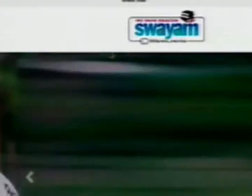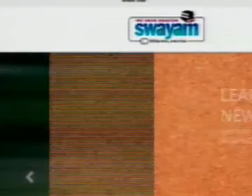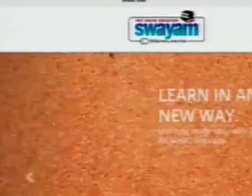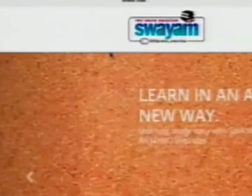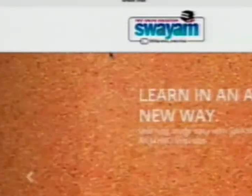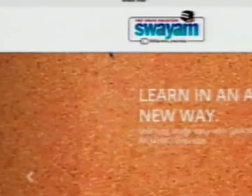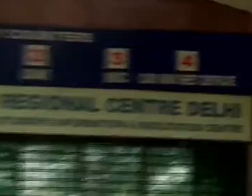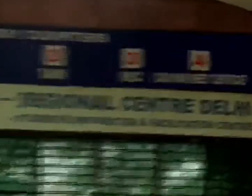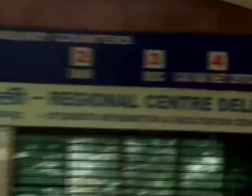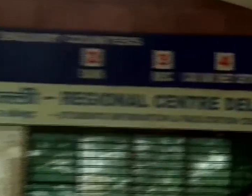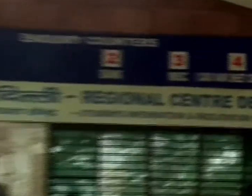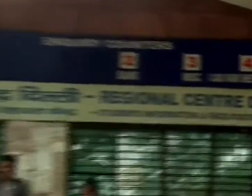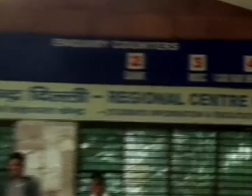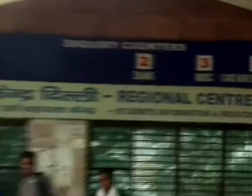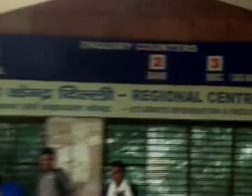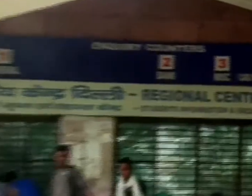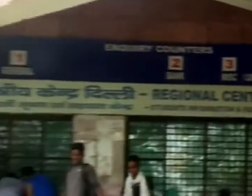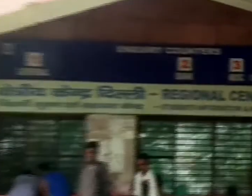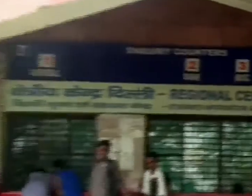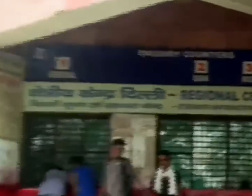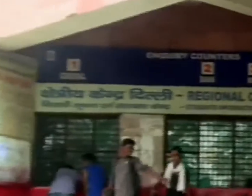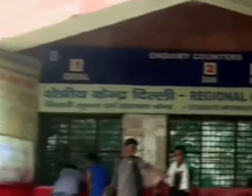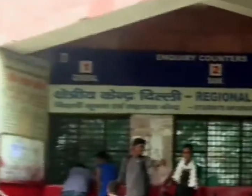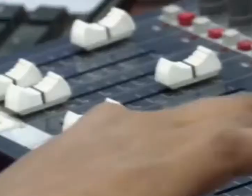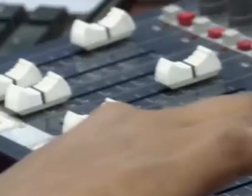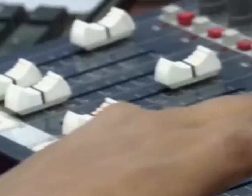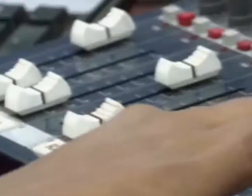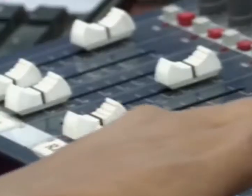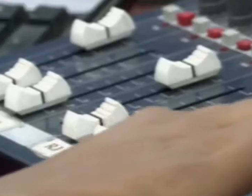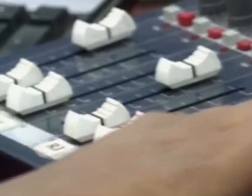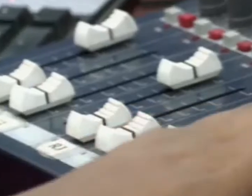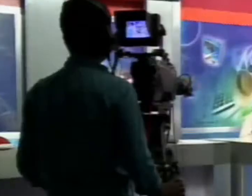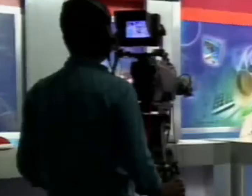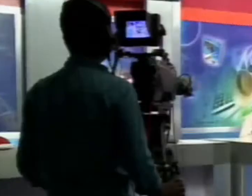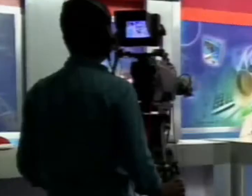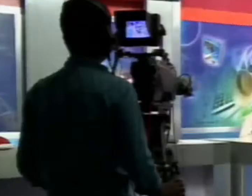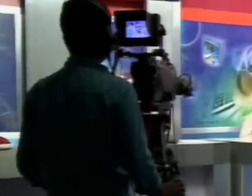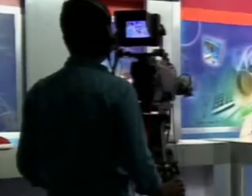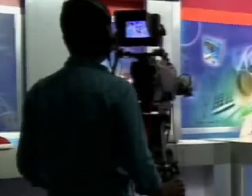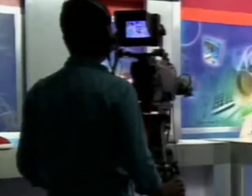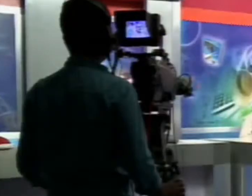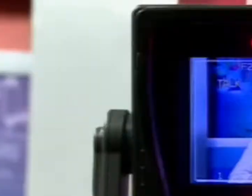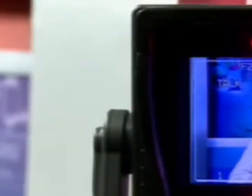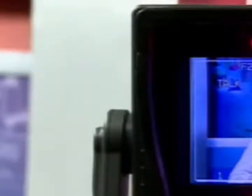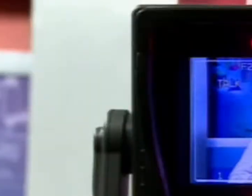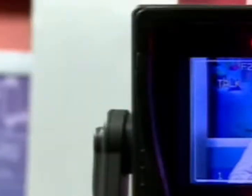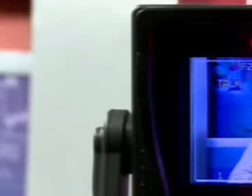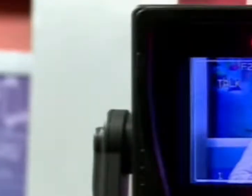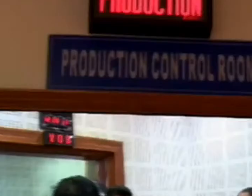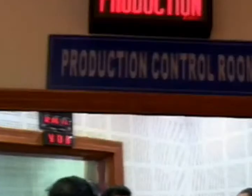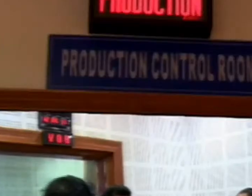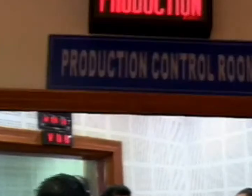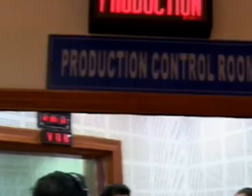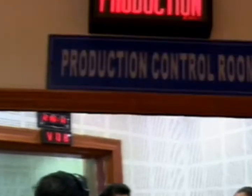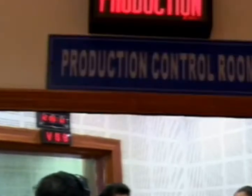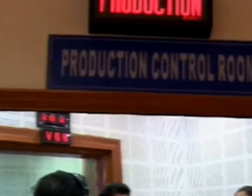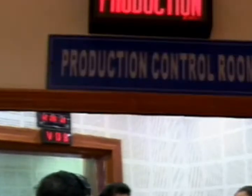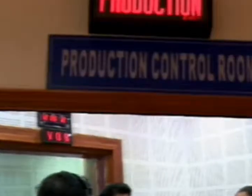चुने। हम अपना दीपक स्वयं बने, हम अपना